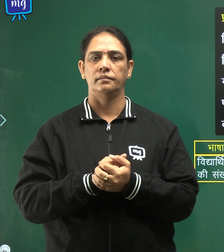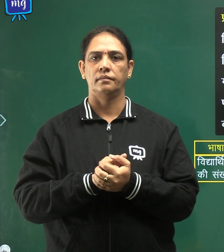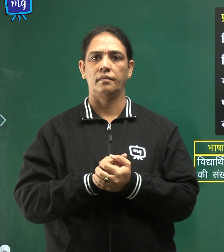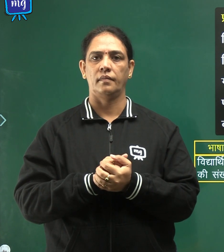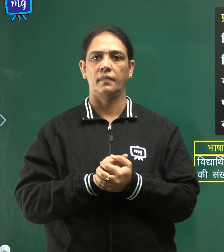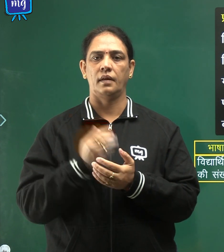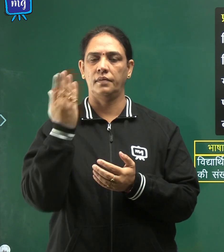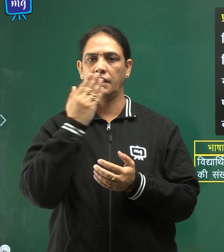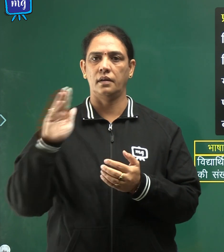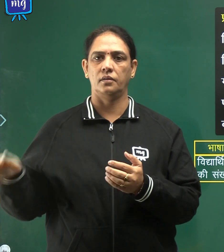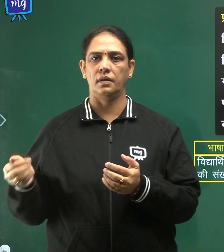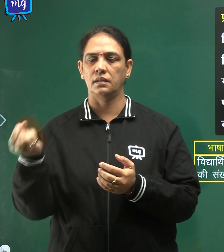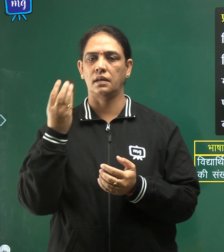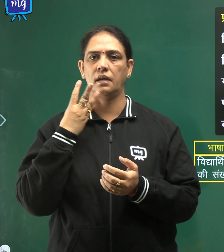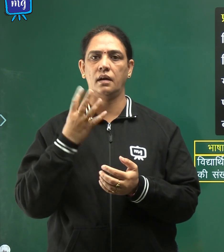विद्यार्थियों की संख्या